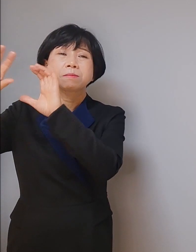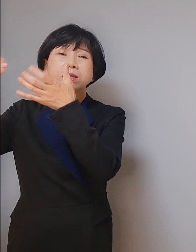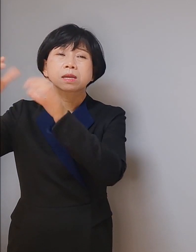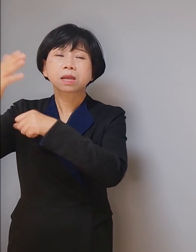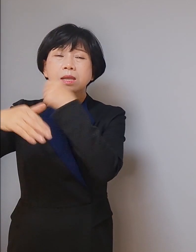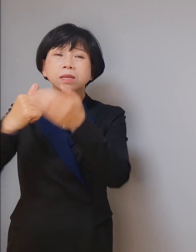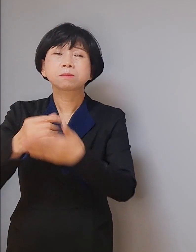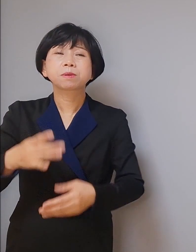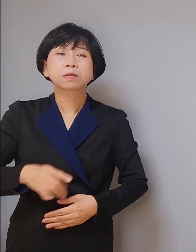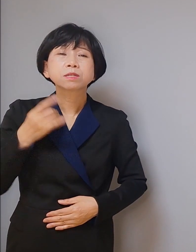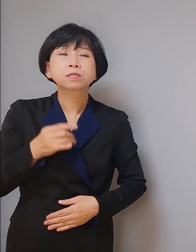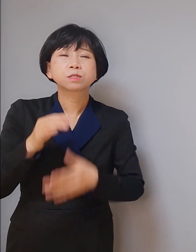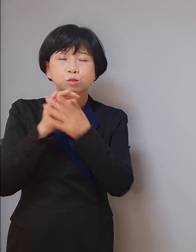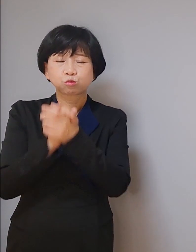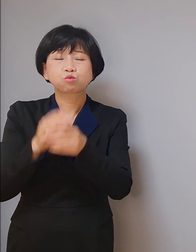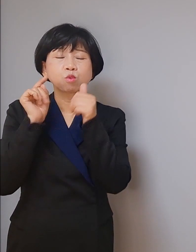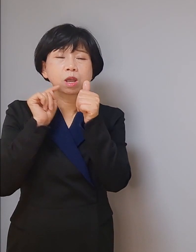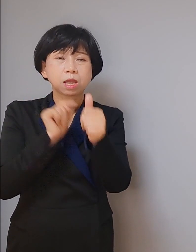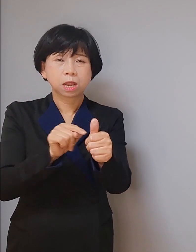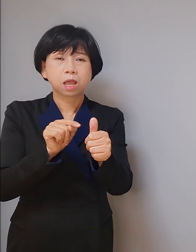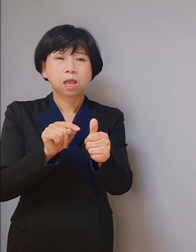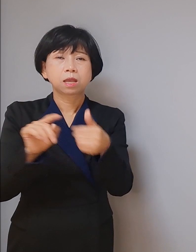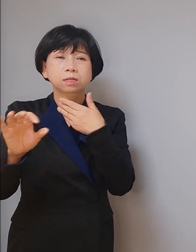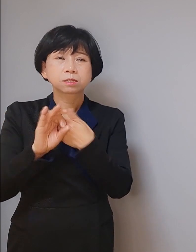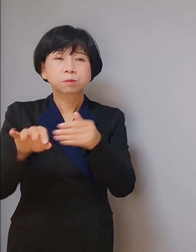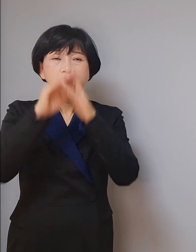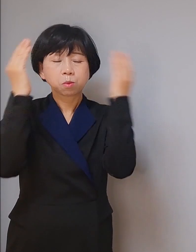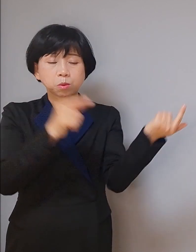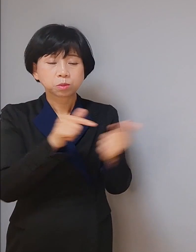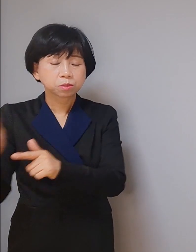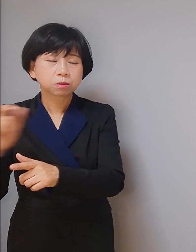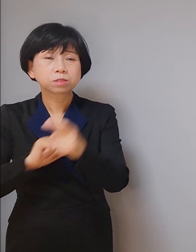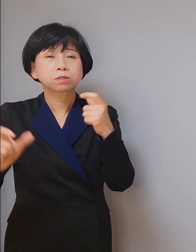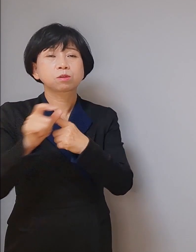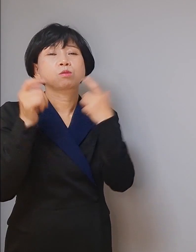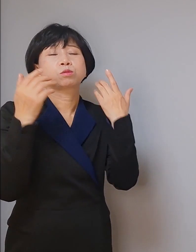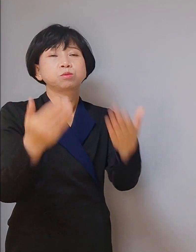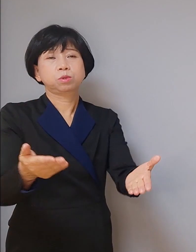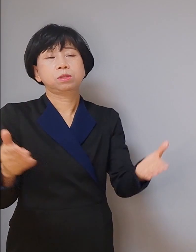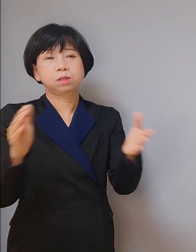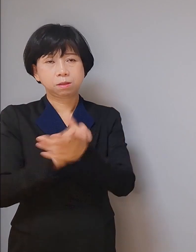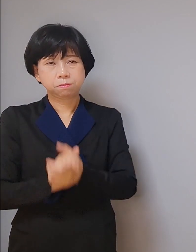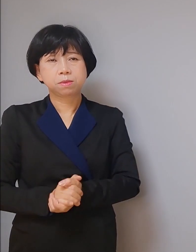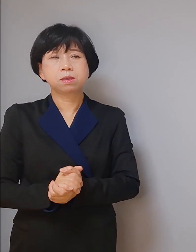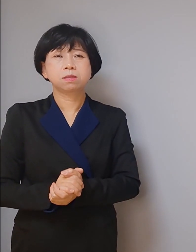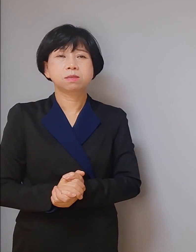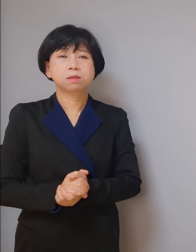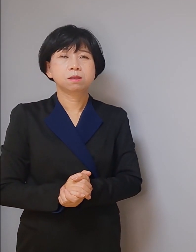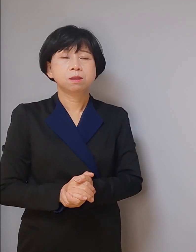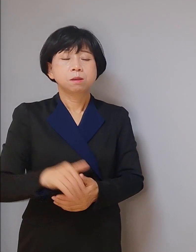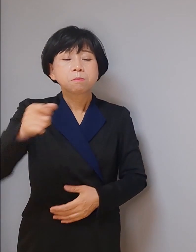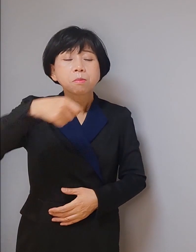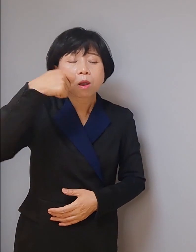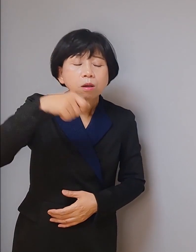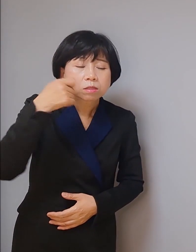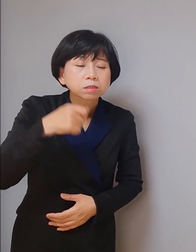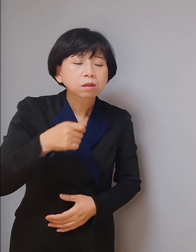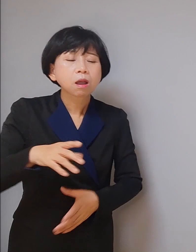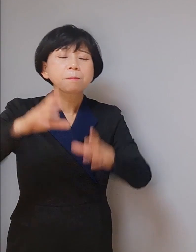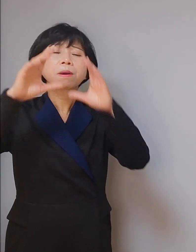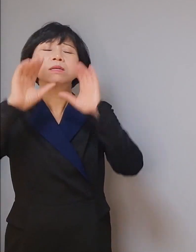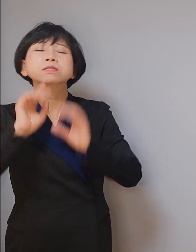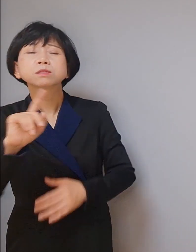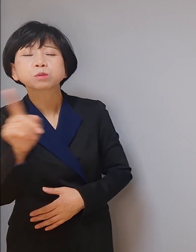구하라. 그리하면 이 모든 것을 너희에게 더하시리라. 아멘. 무엇을 먹을까 무엇을 마실까